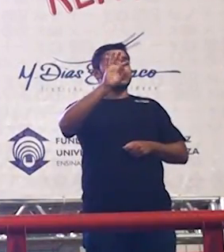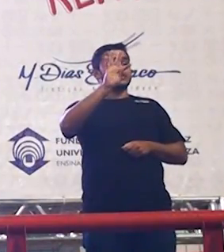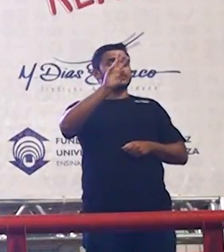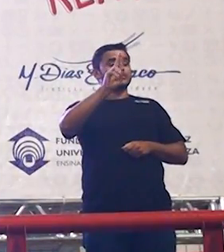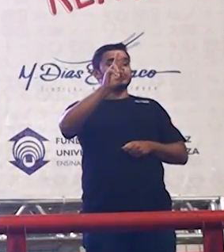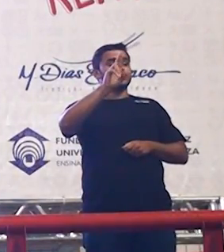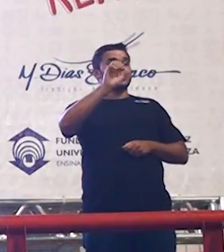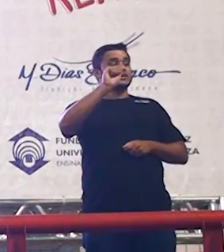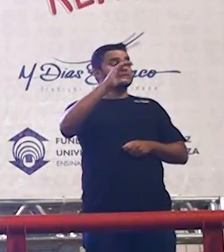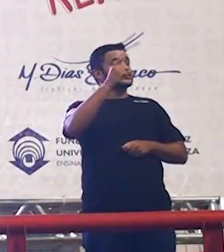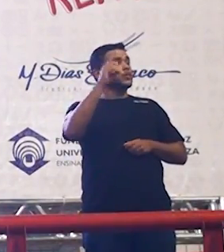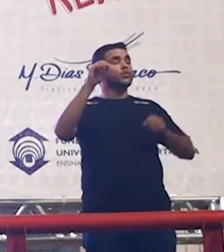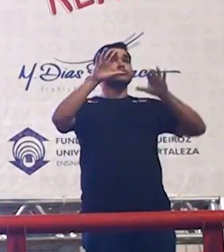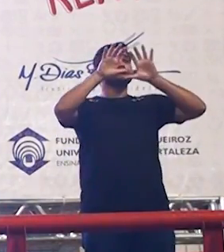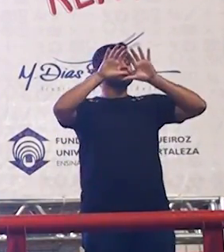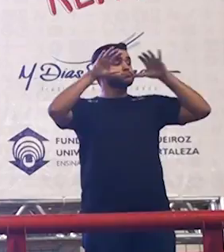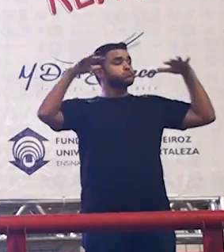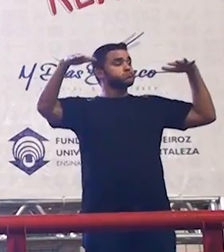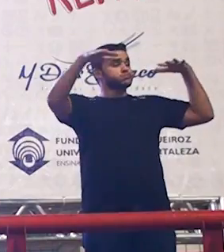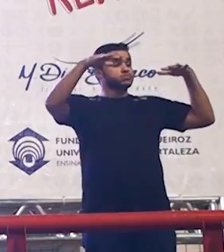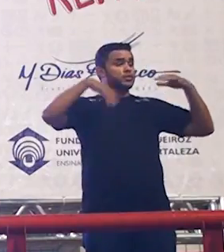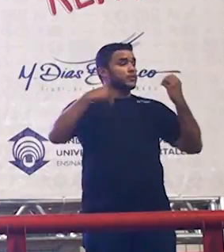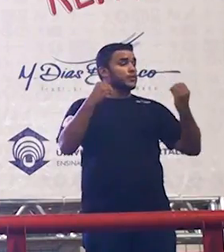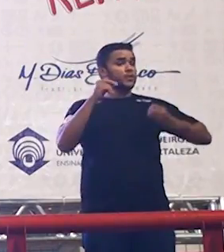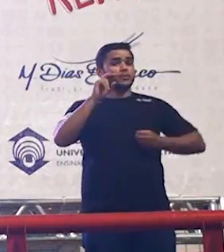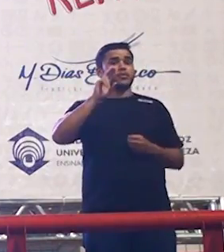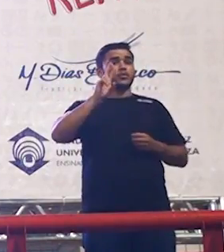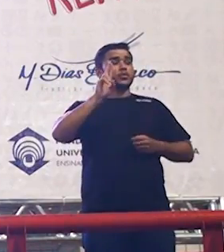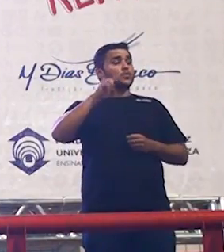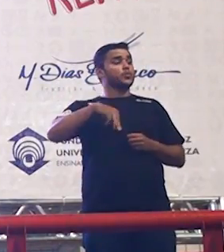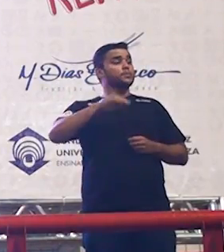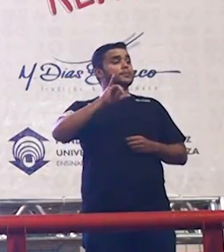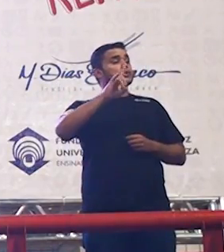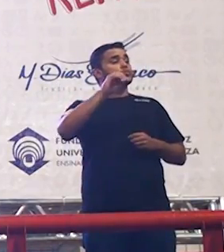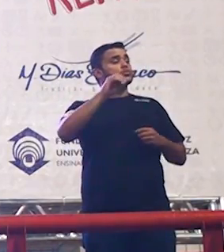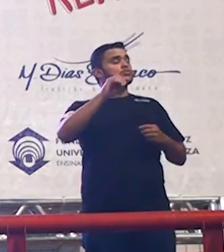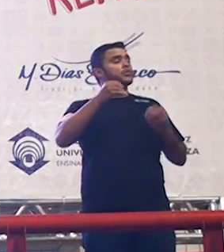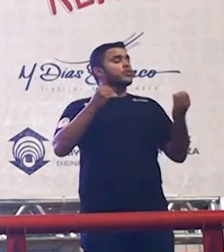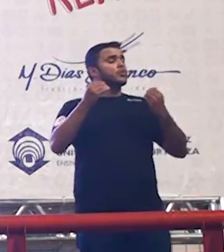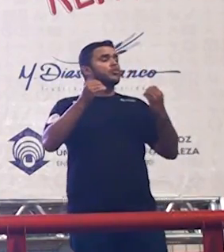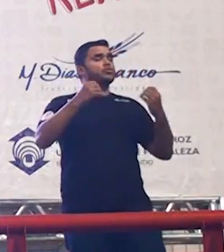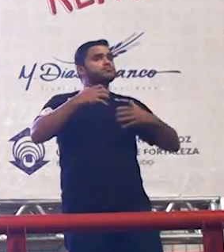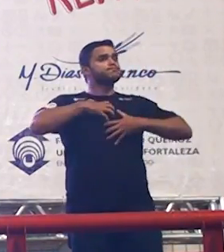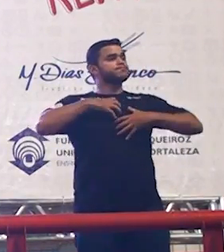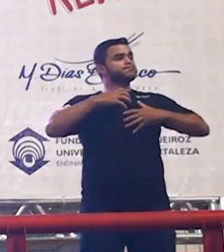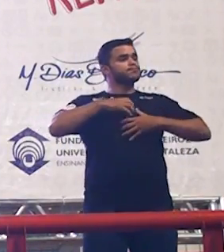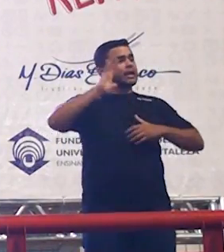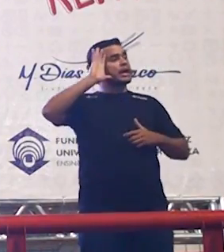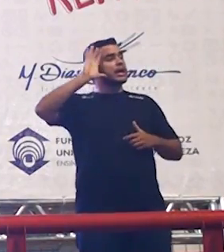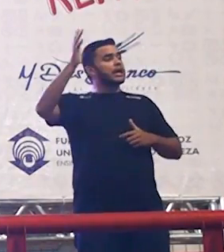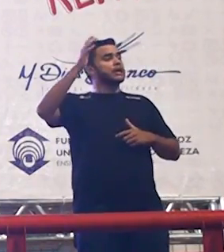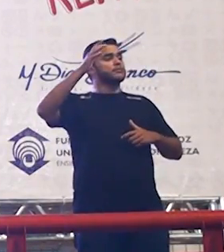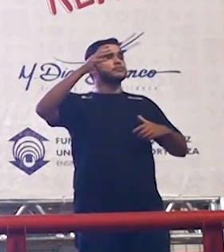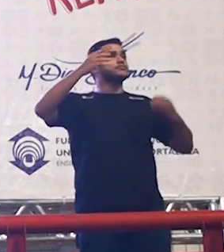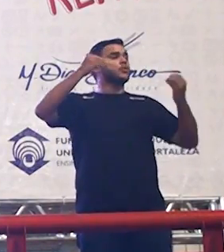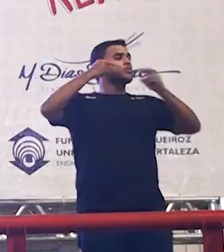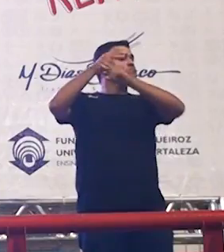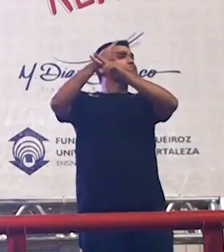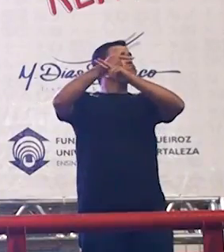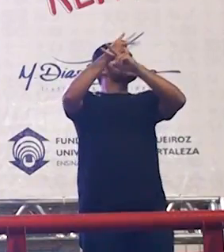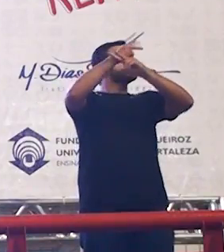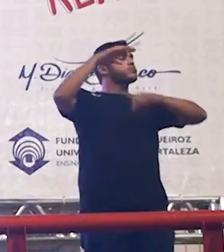Umidade do ar. Eu quero que você entenda o que é um ponto de saturação. Fernandes, o que é o